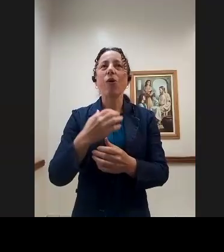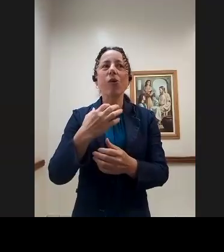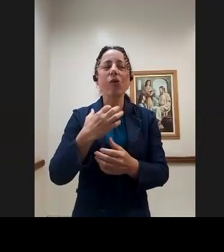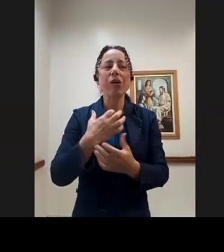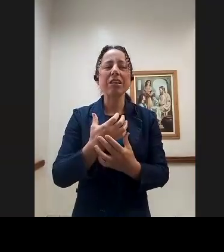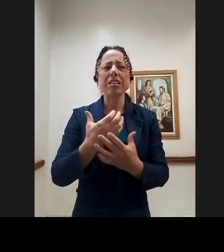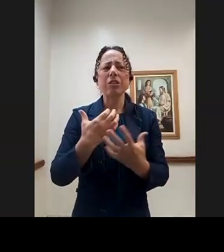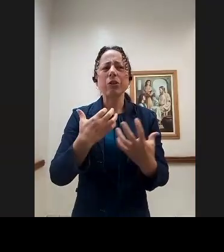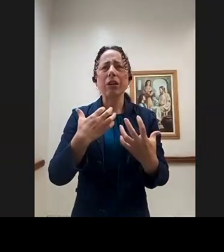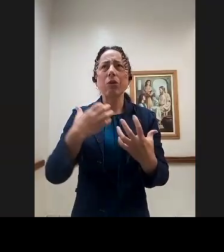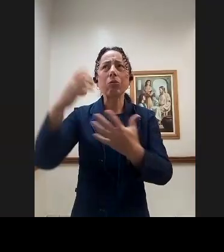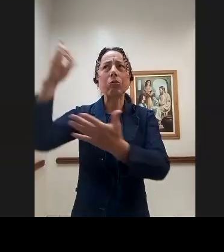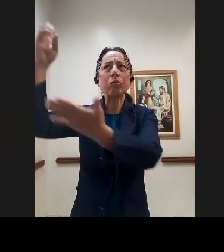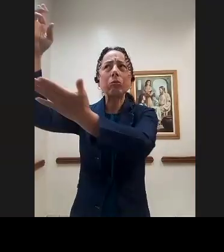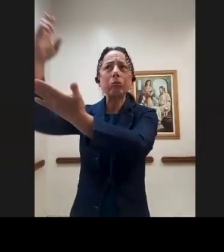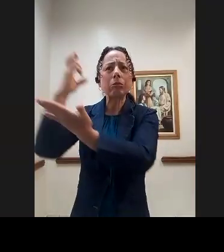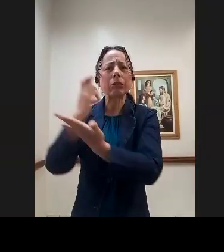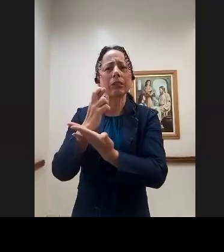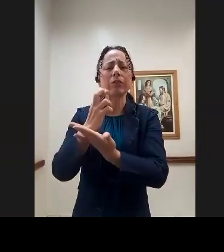tinha algo ele queria que eu compartilhe.